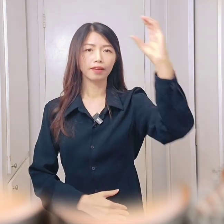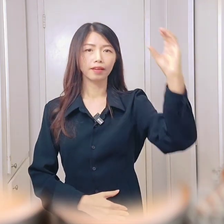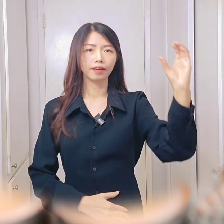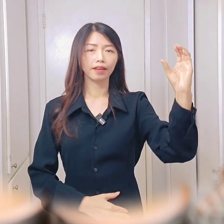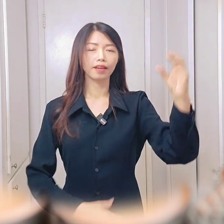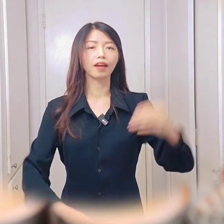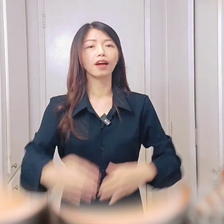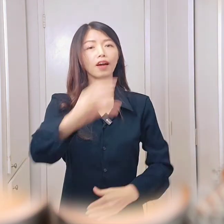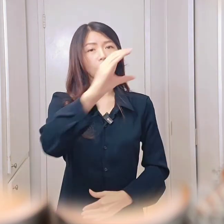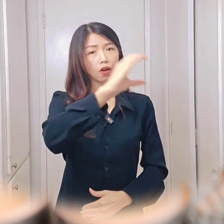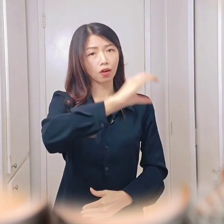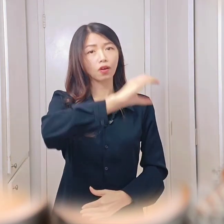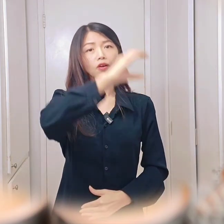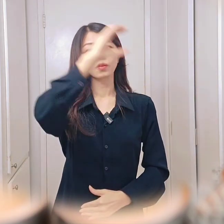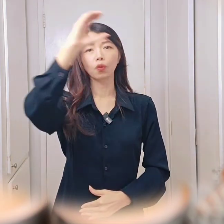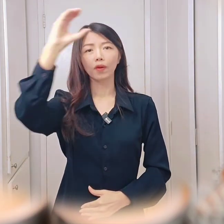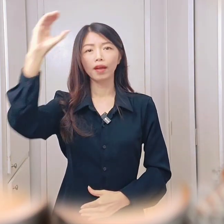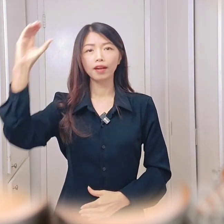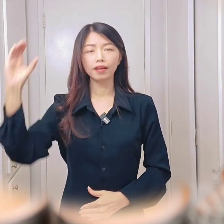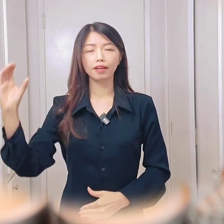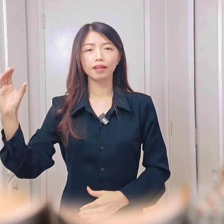노엘